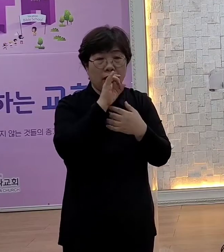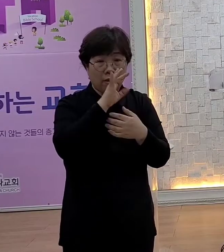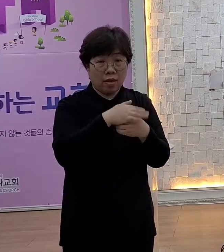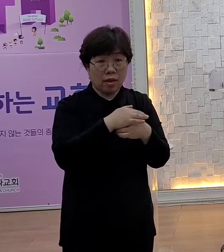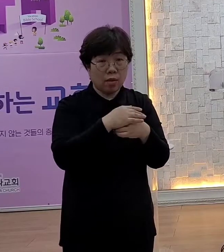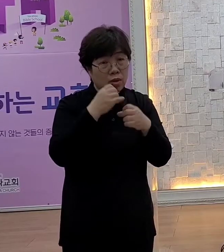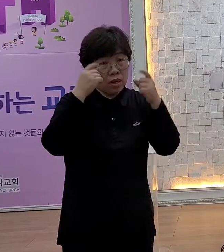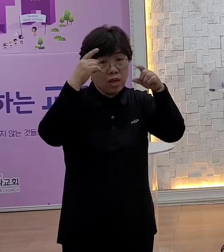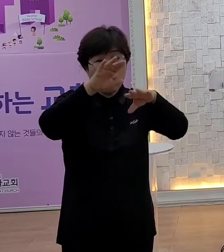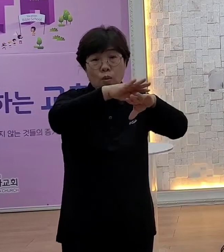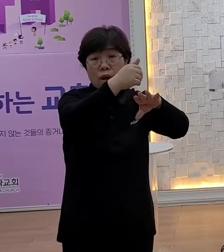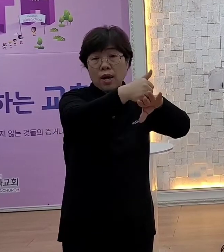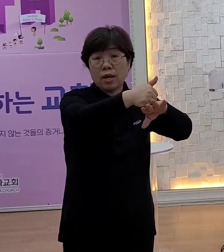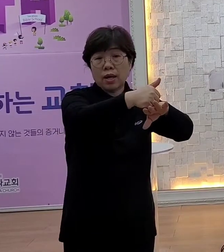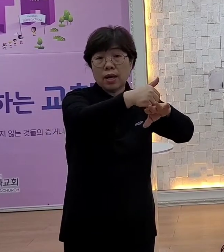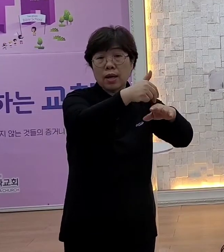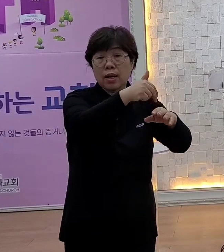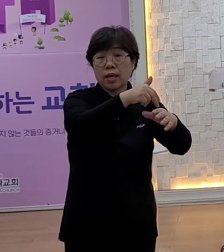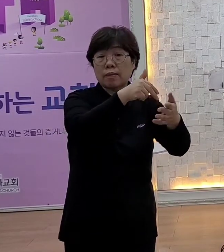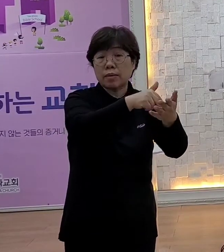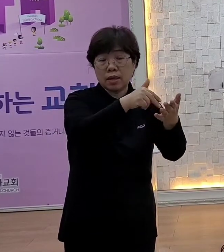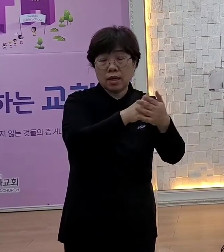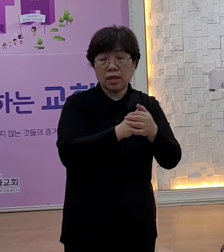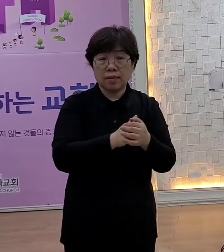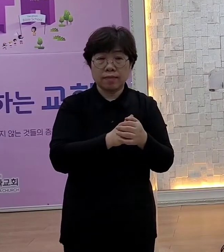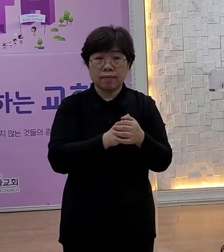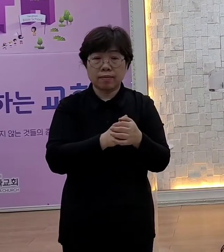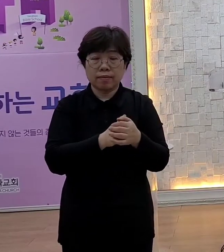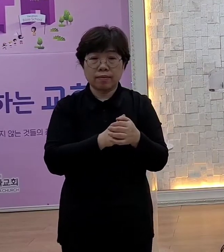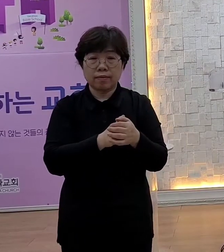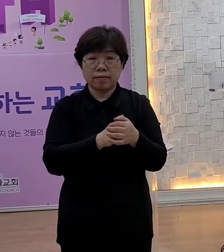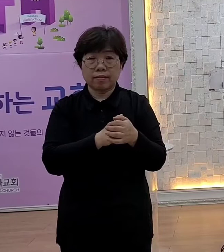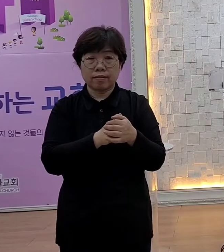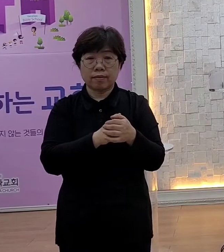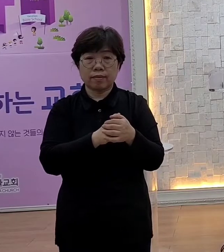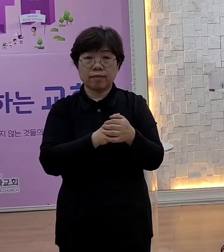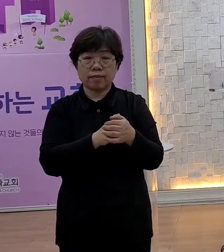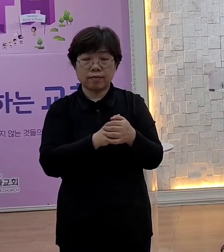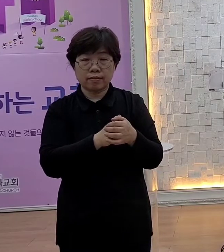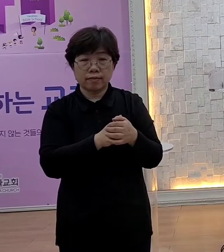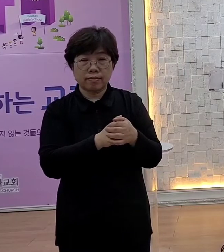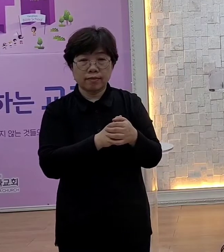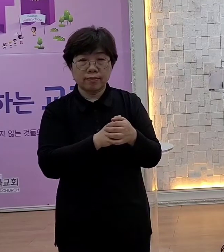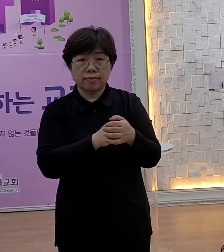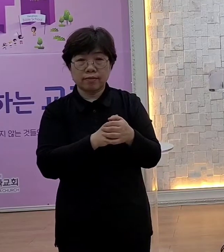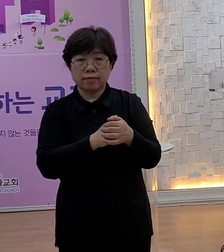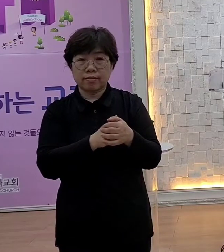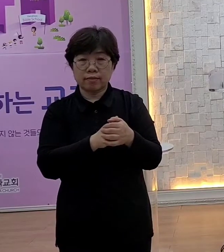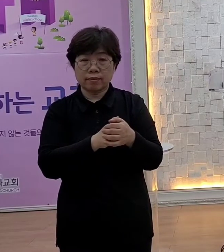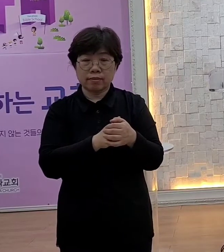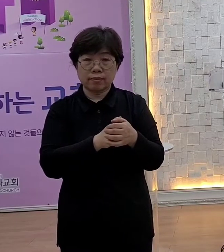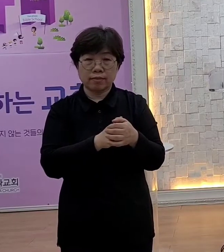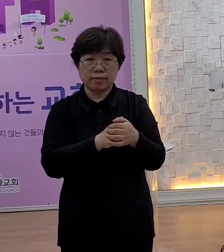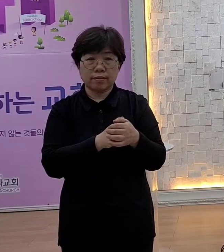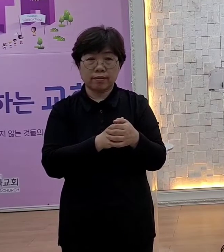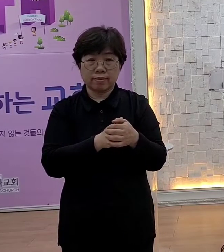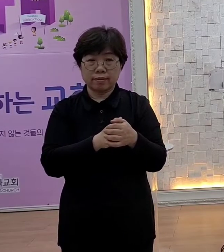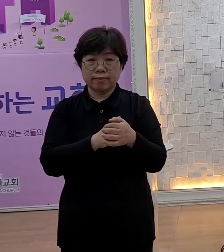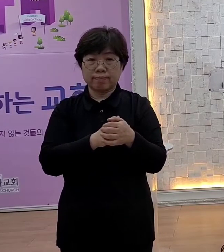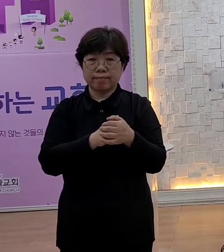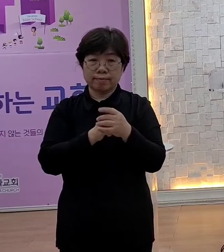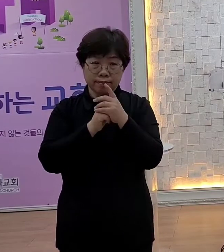이것을 이해했는데 거기에서 돌아서겠다는 것이었단 말이죠. 완전한 회개가 아니었다고 제가